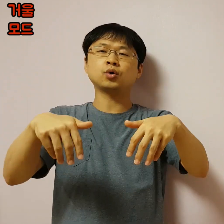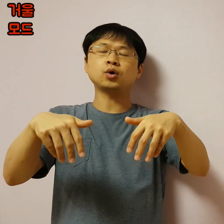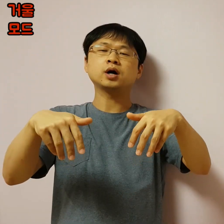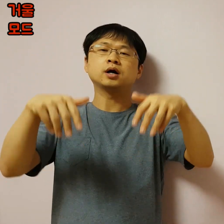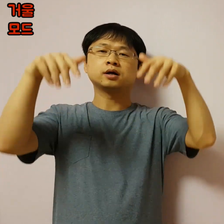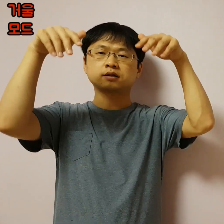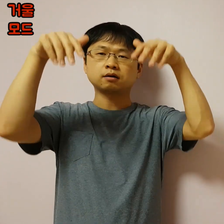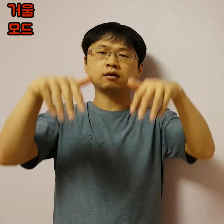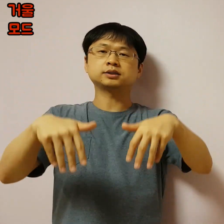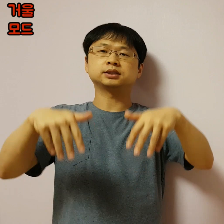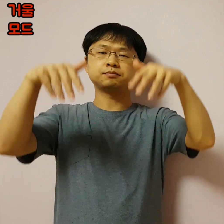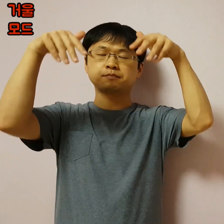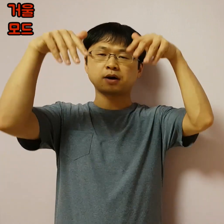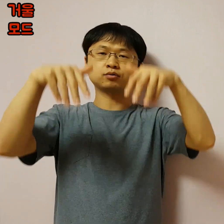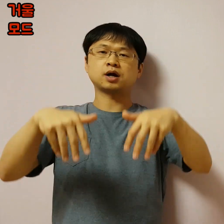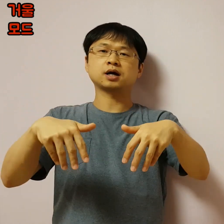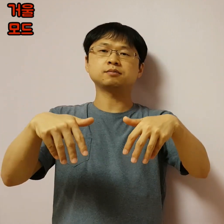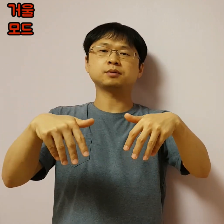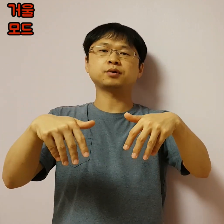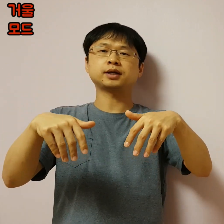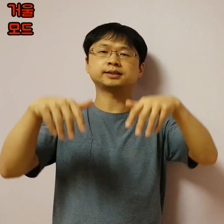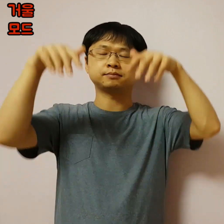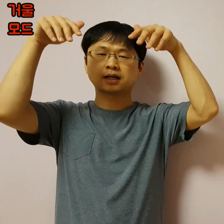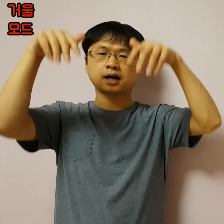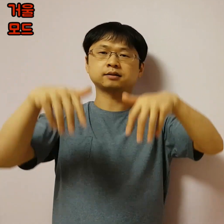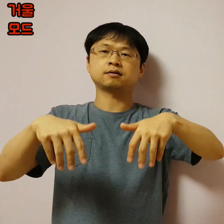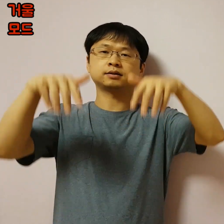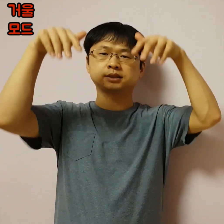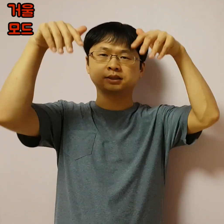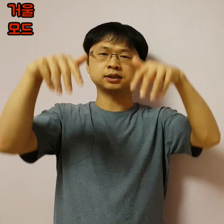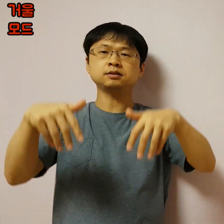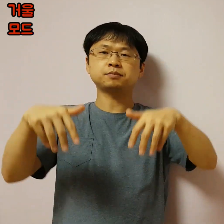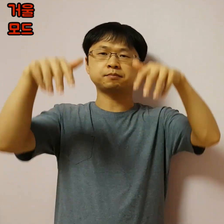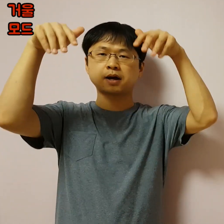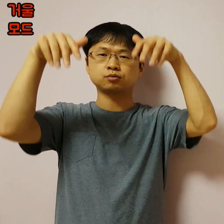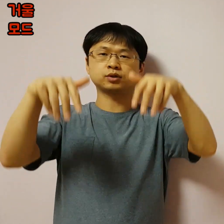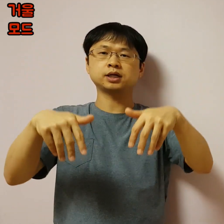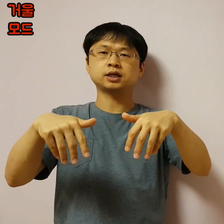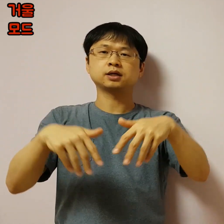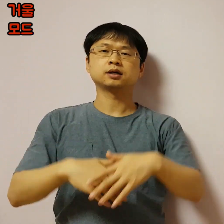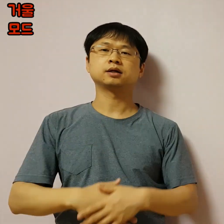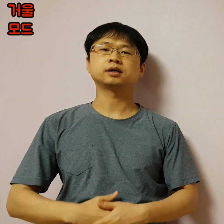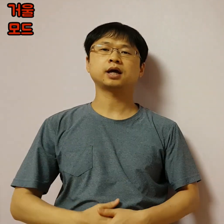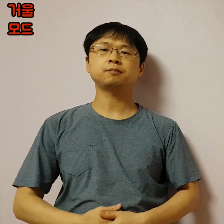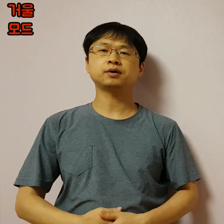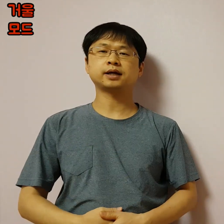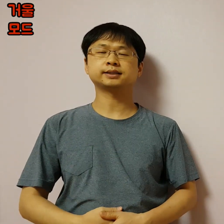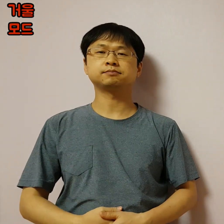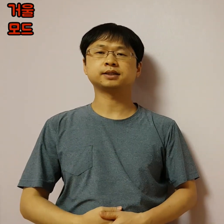동작으로 떨어지는 빗방울을 한꺼번에 표현하였습니다. 떨어지는 빗방울이 이렇게